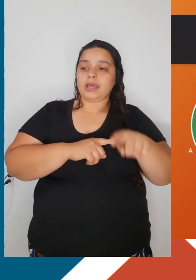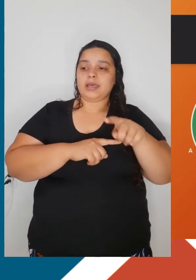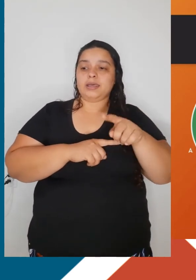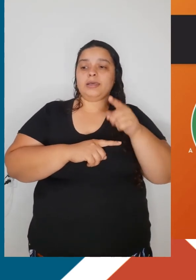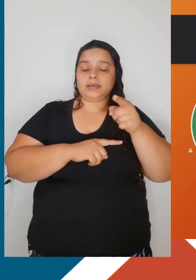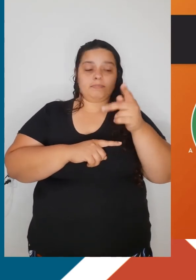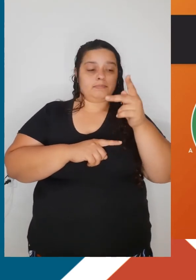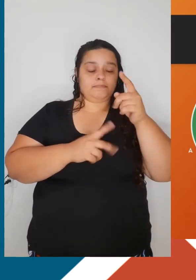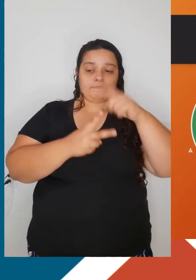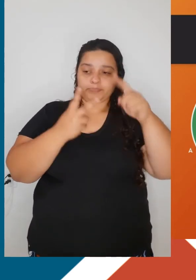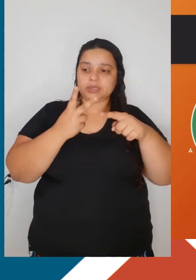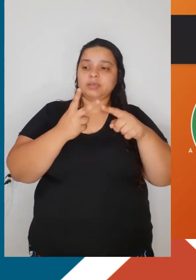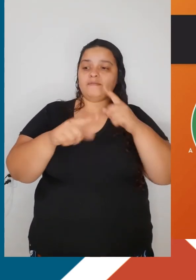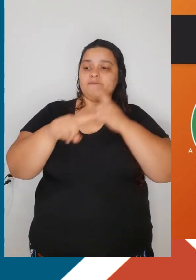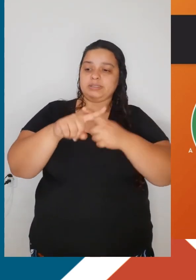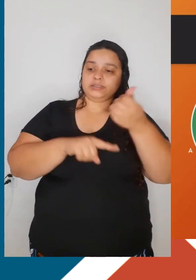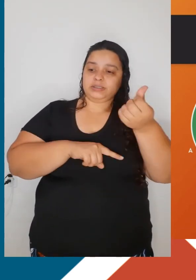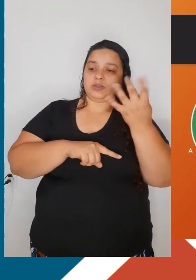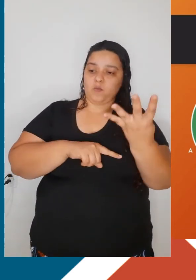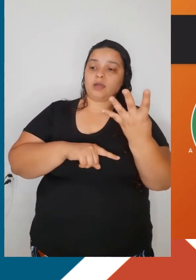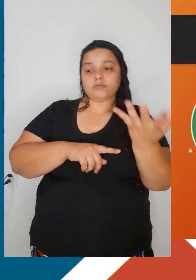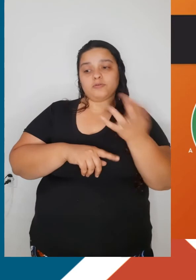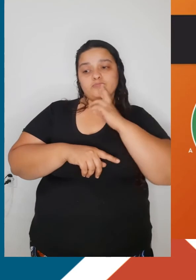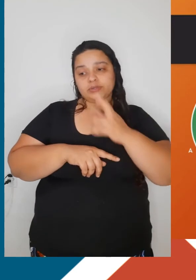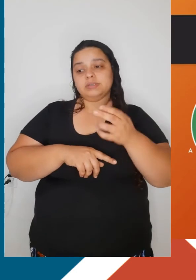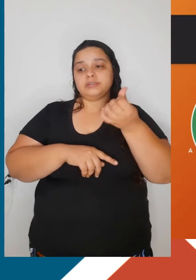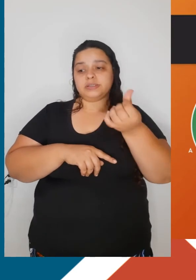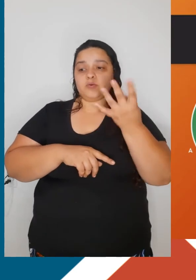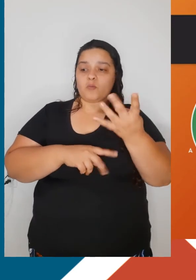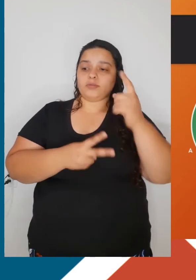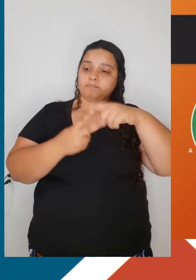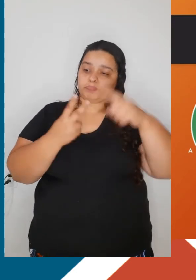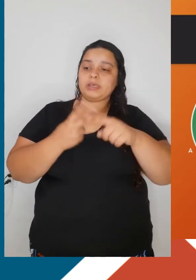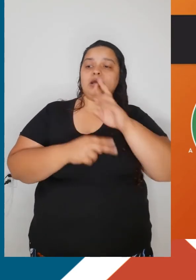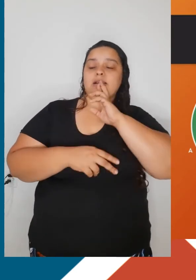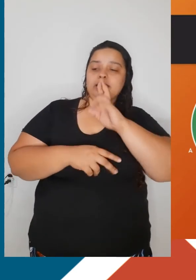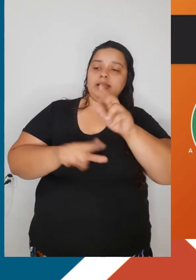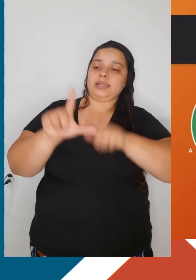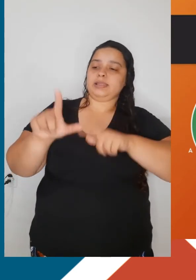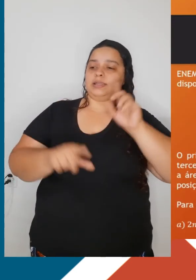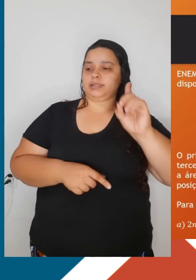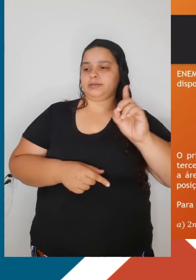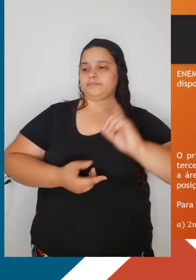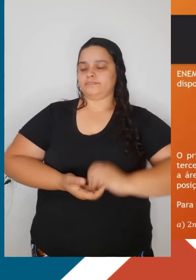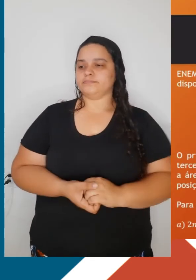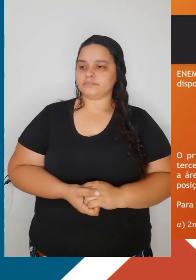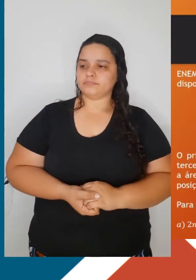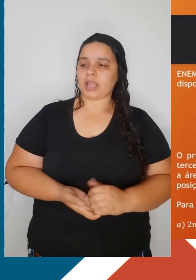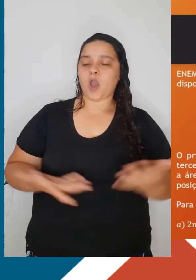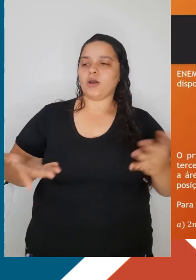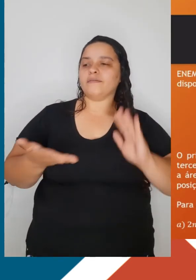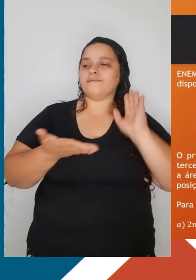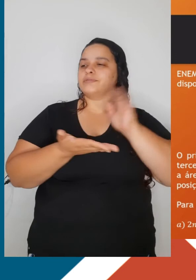π vezes 64, ou seja, 64π. Nossa alternativa, D.